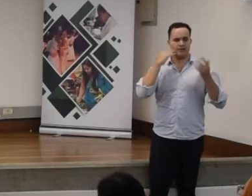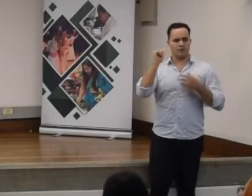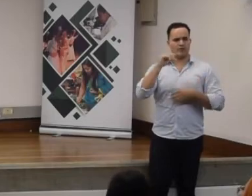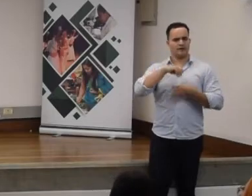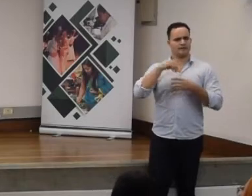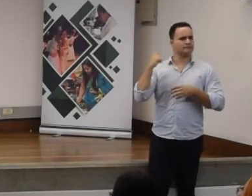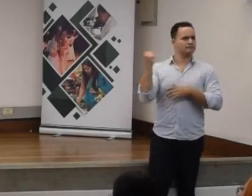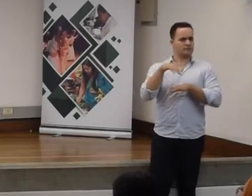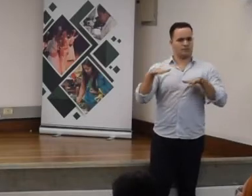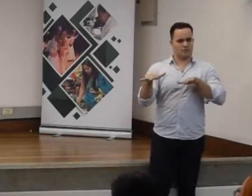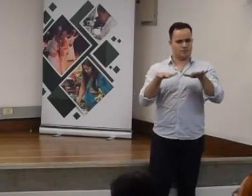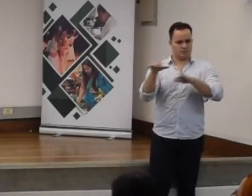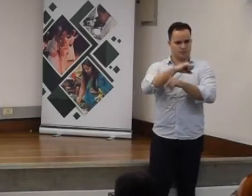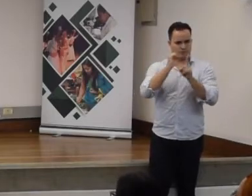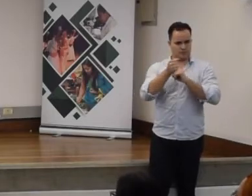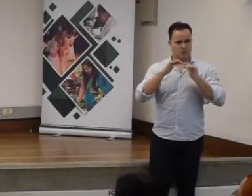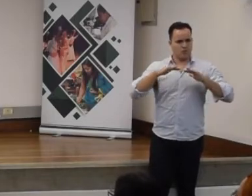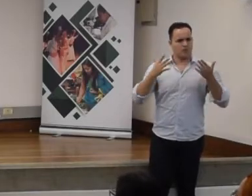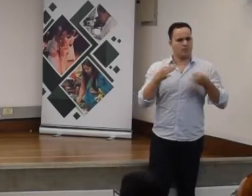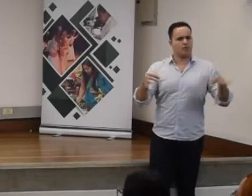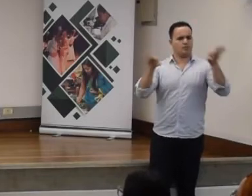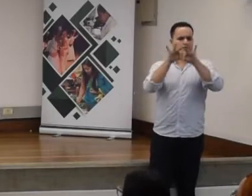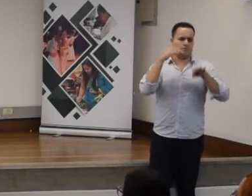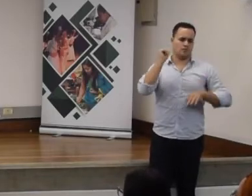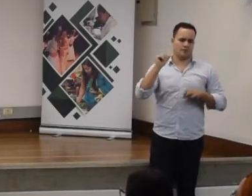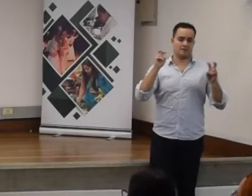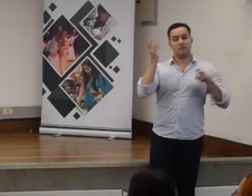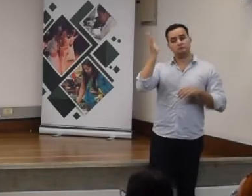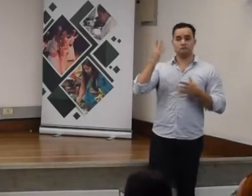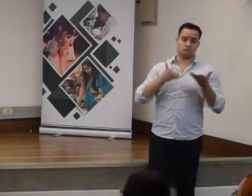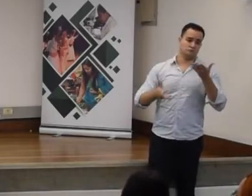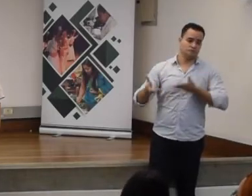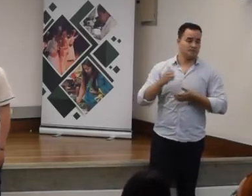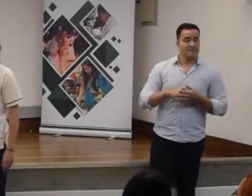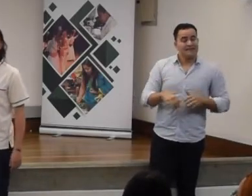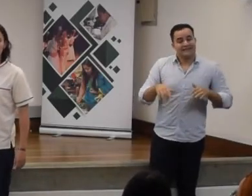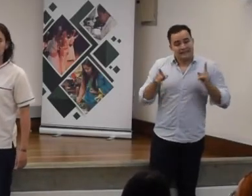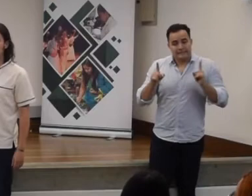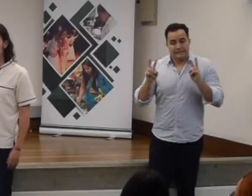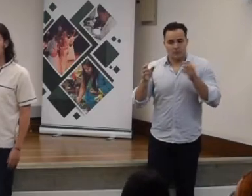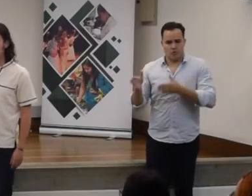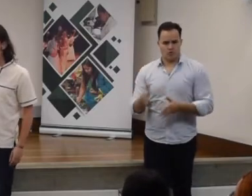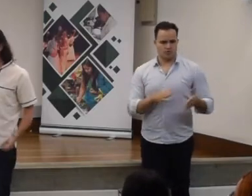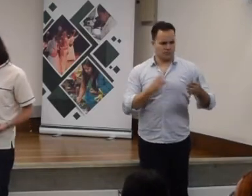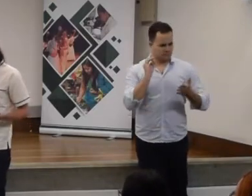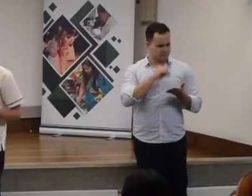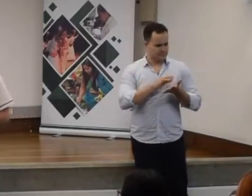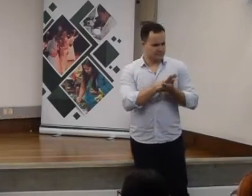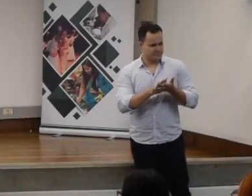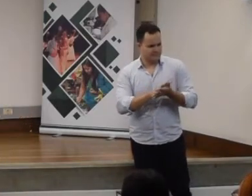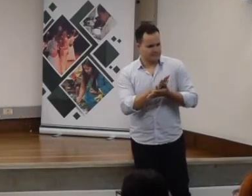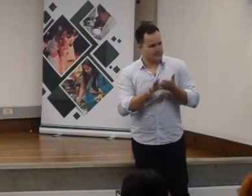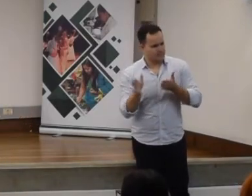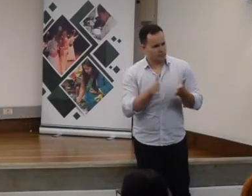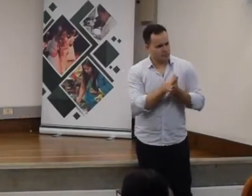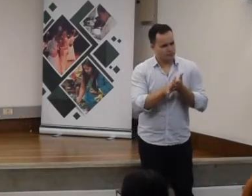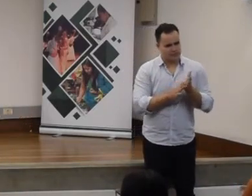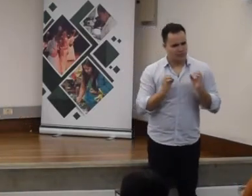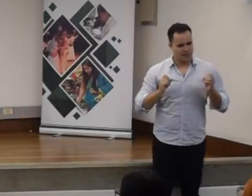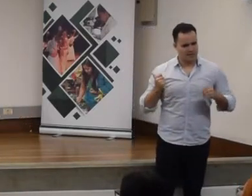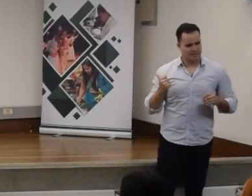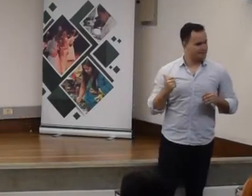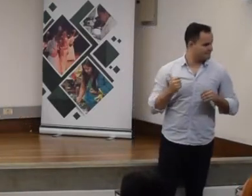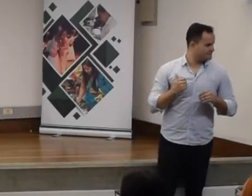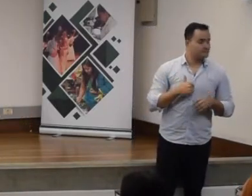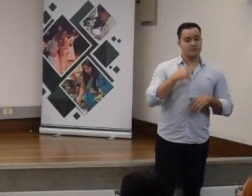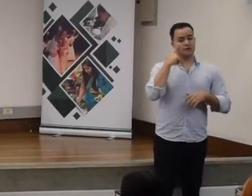movimientos sociales del país. Estos cursos abren la puerta para algo muy importante, y es que quienes asisten a los cursos se